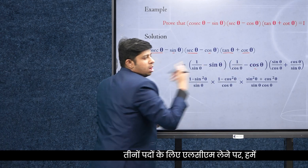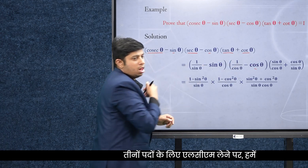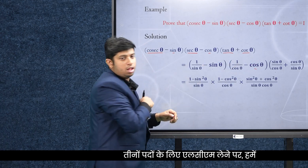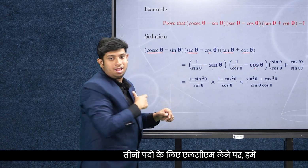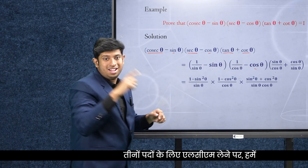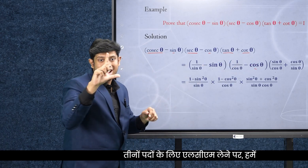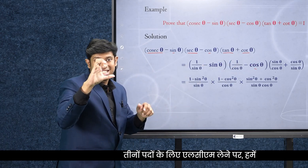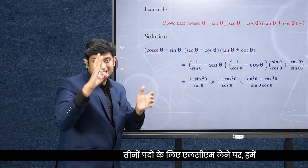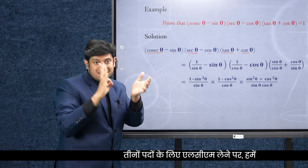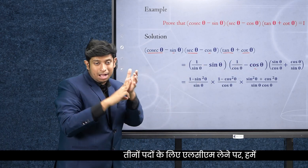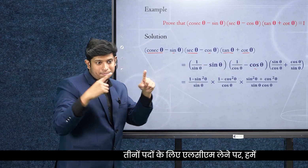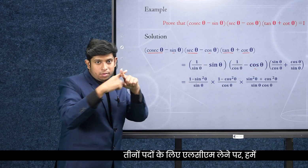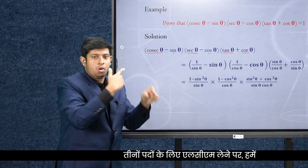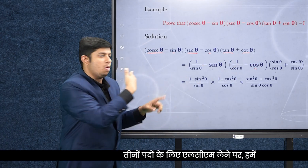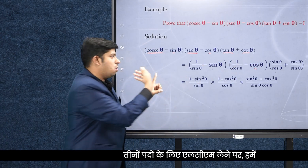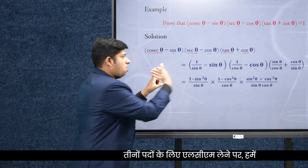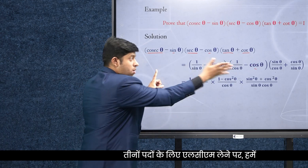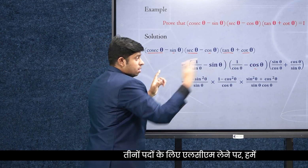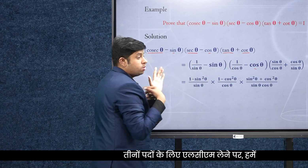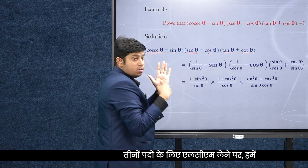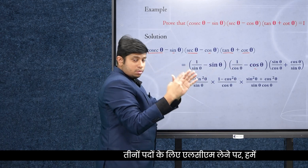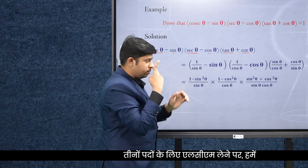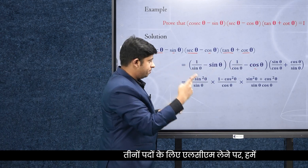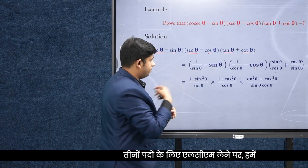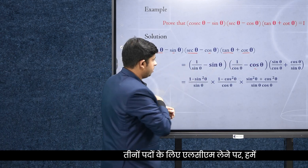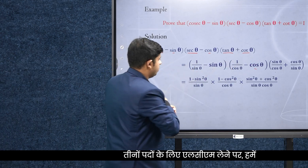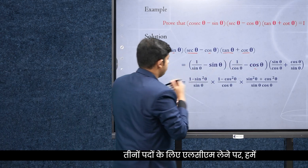तीनों पदों के लिए एलसीएम लेने पर हमें